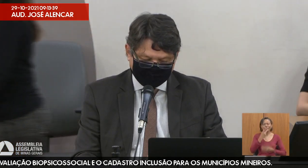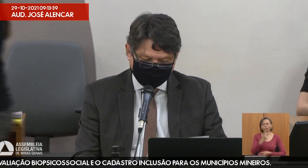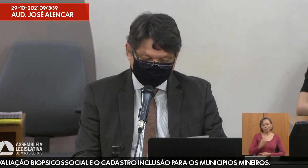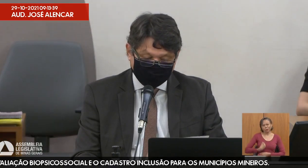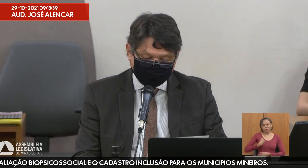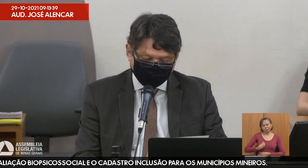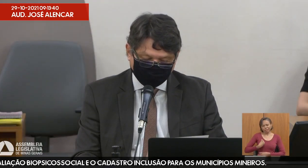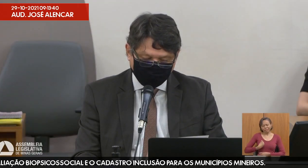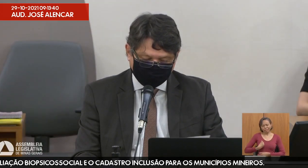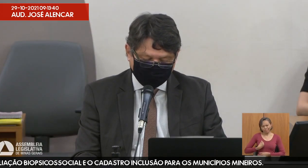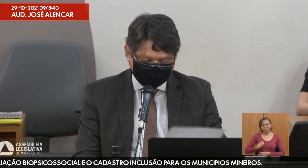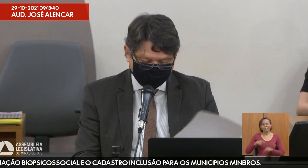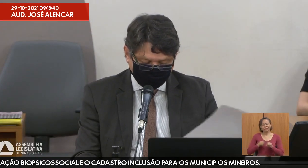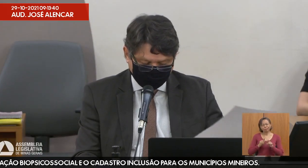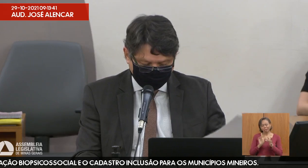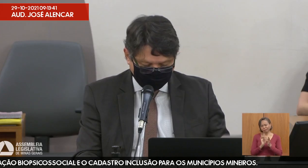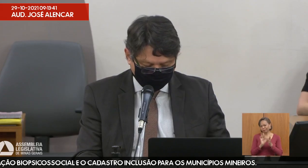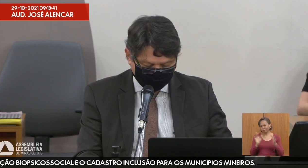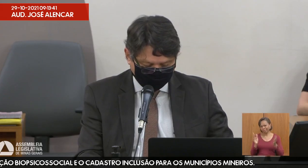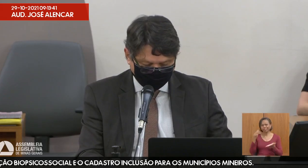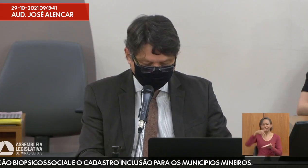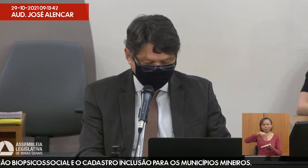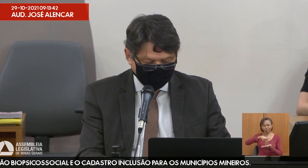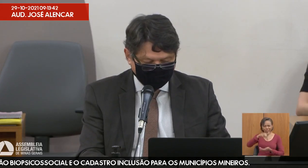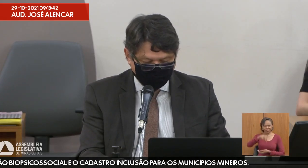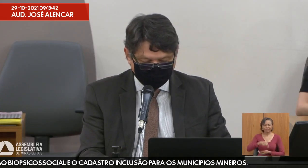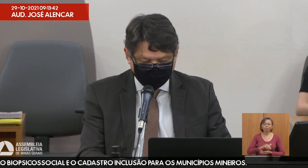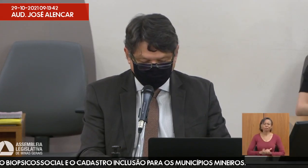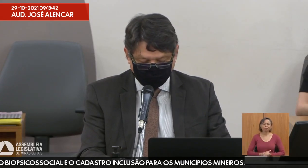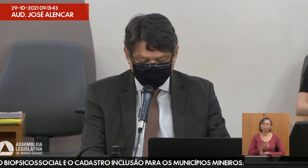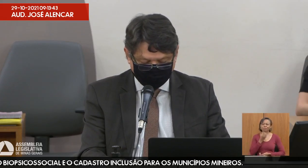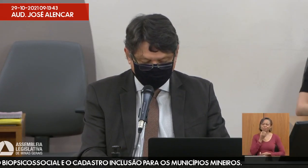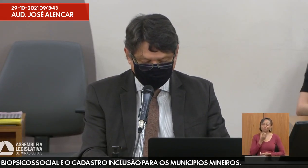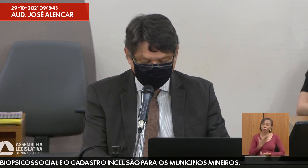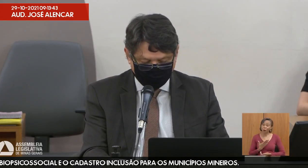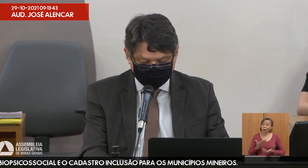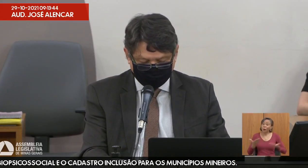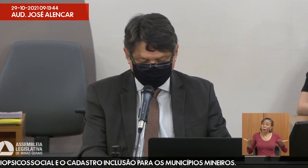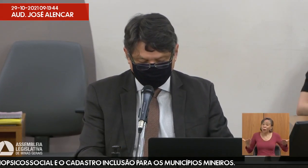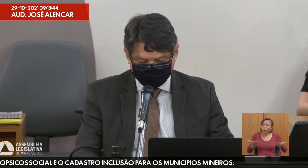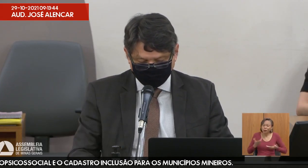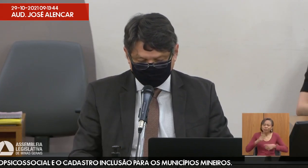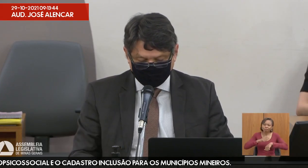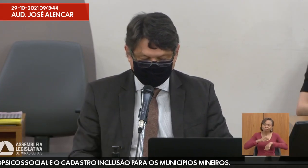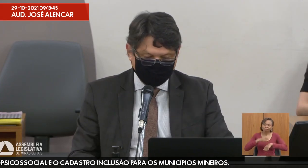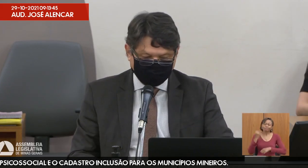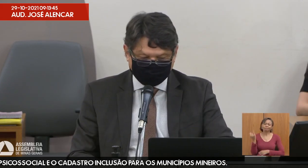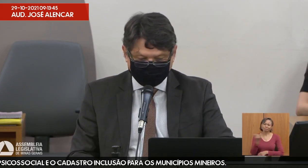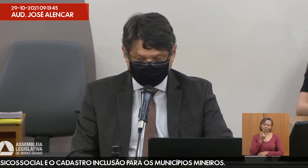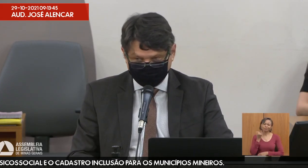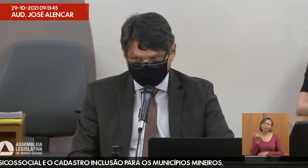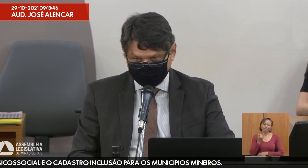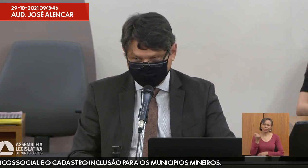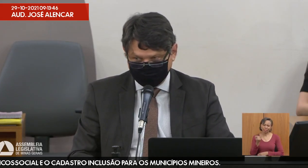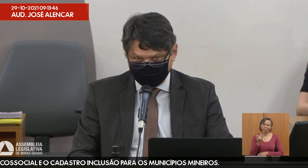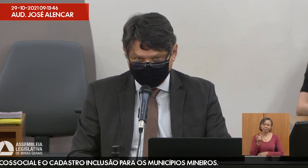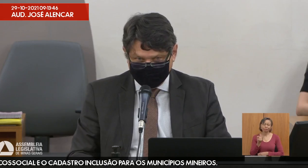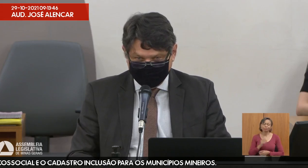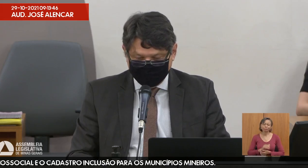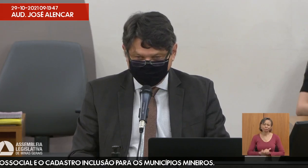a disponibilidade de vocês. Bom, gente, é um momento muito importante em que tratamos aqui e